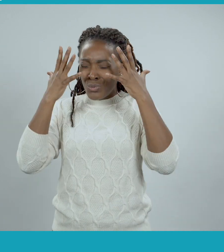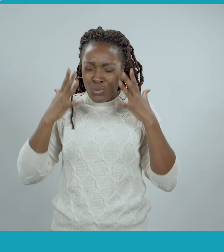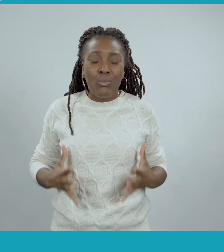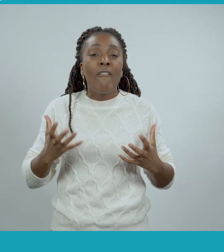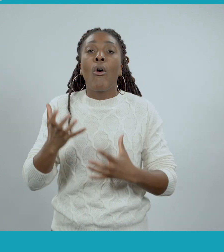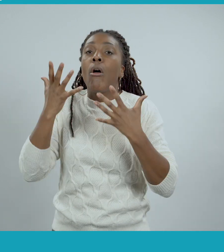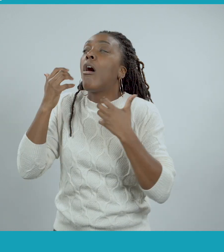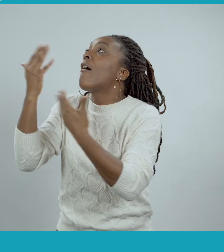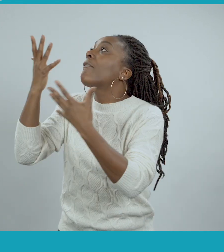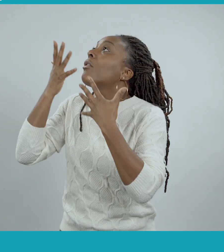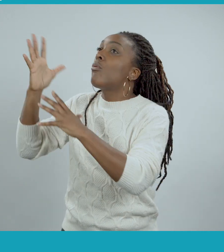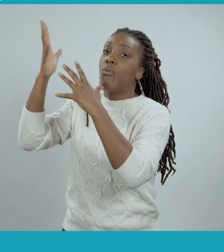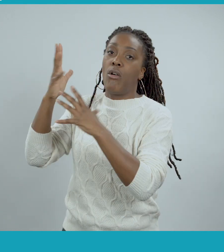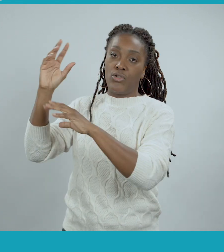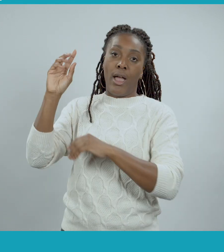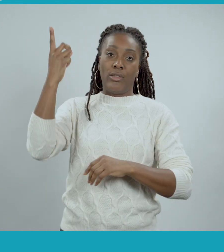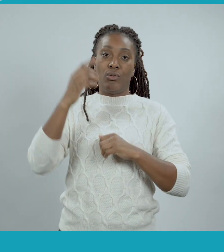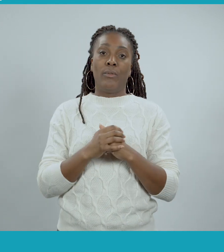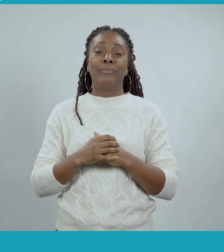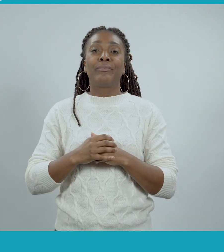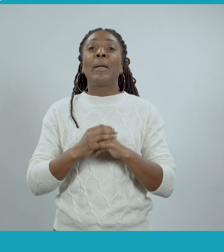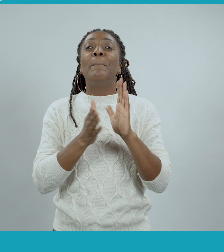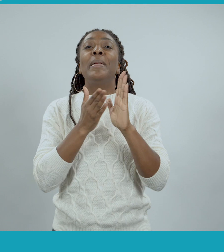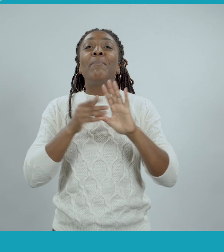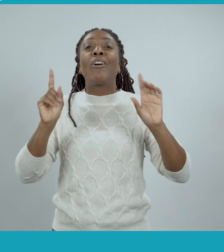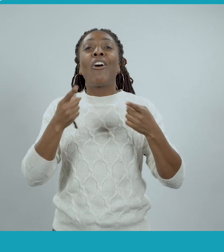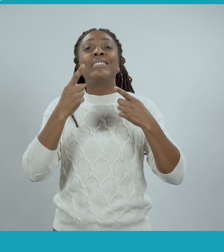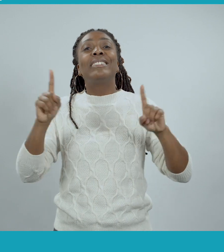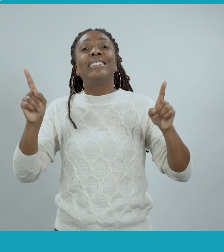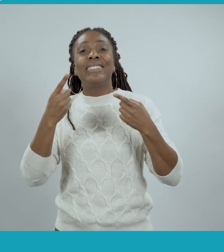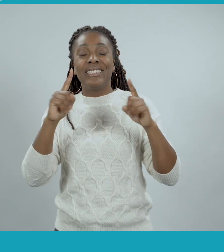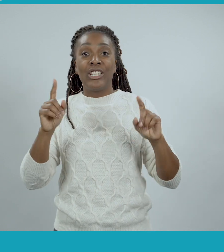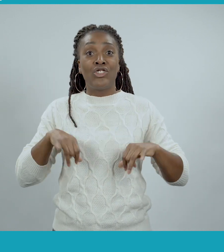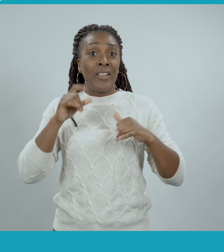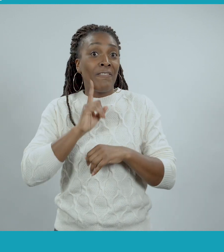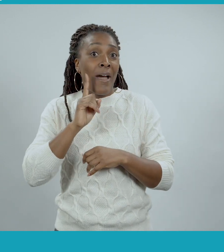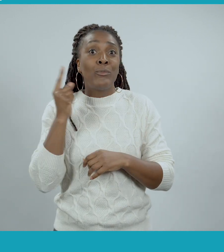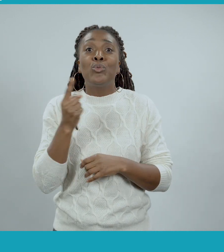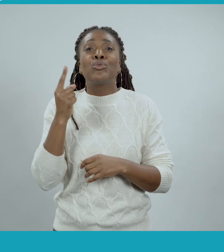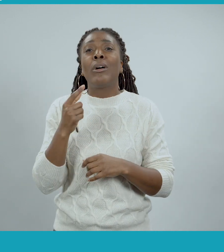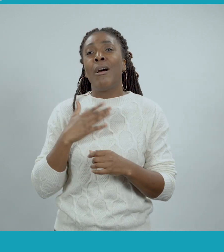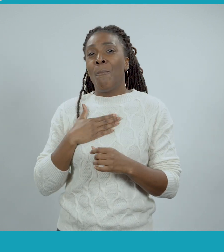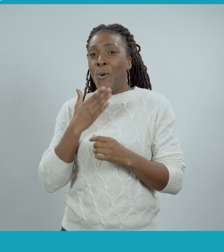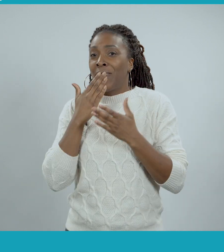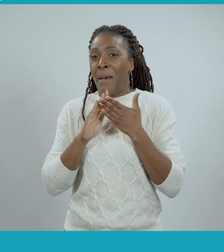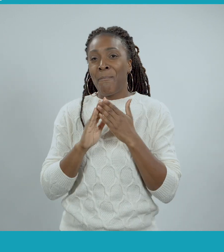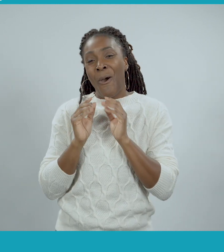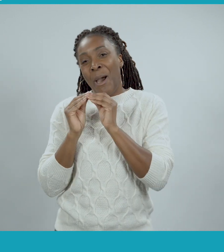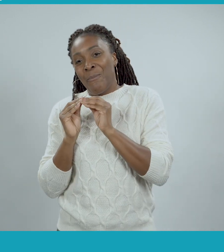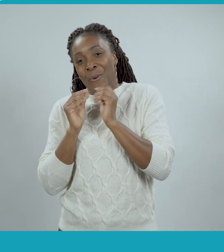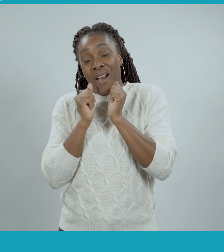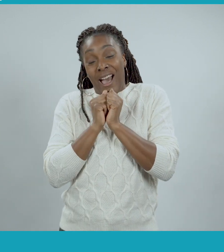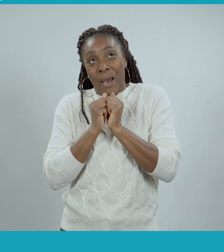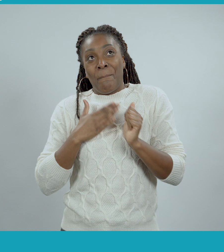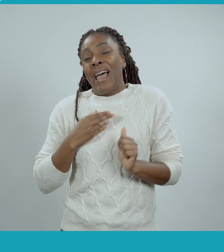sa vie et tout son corps offrent des louanges à Dieu. Dans le Cantique des Cantiques, la jeune femme fait constamment allusion à